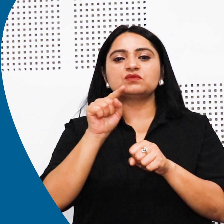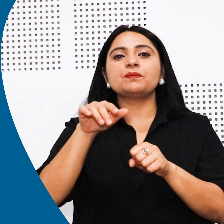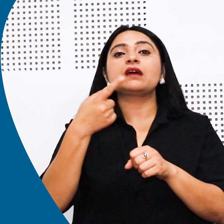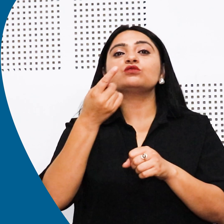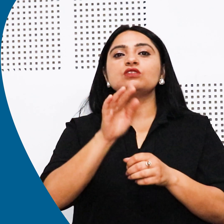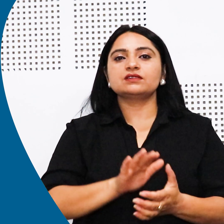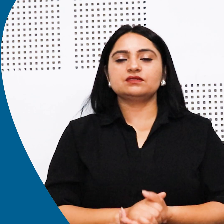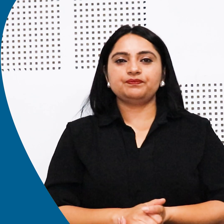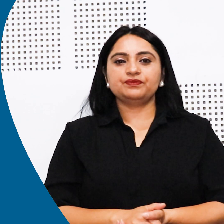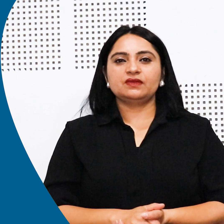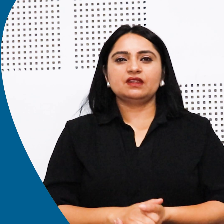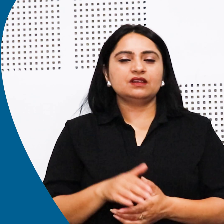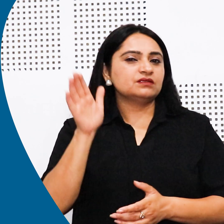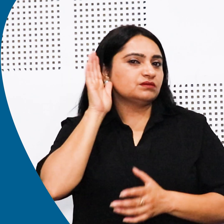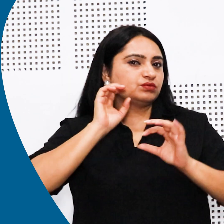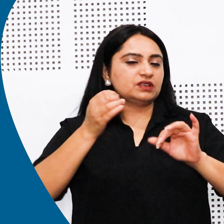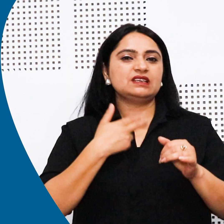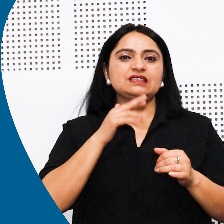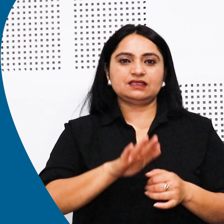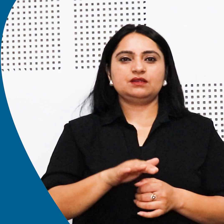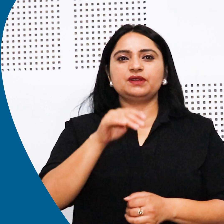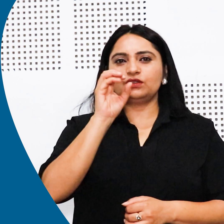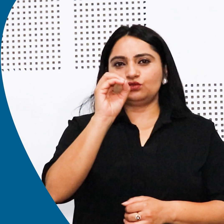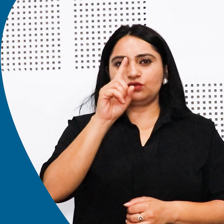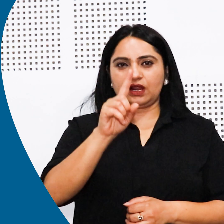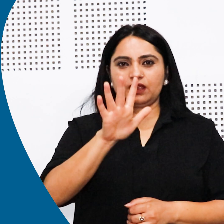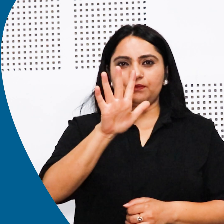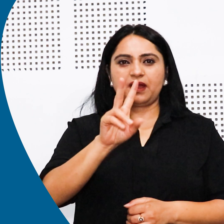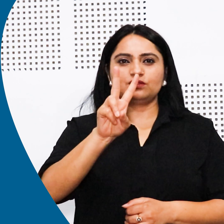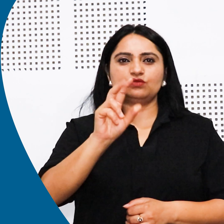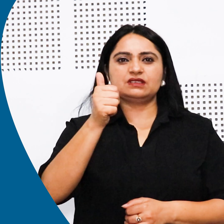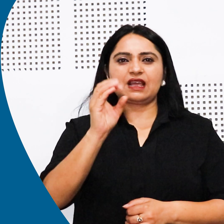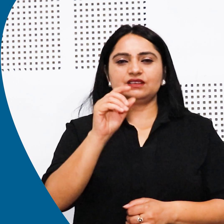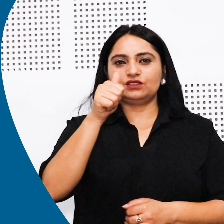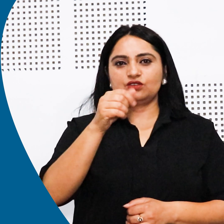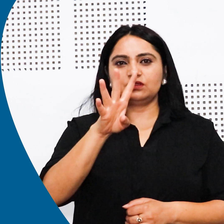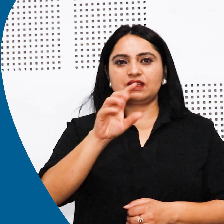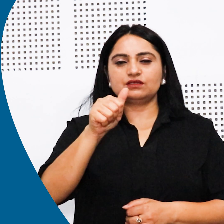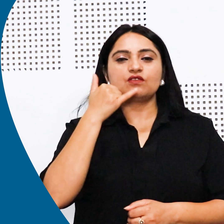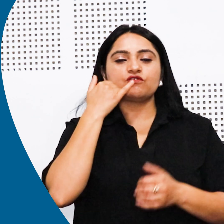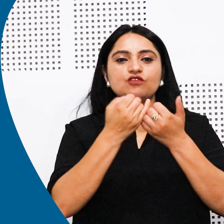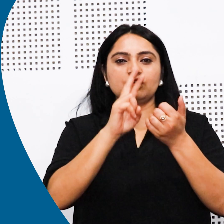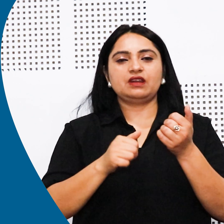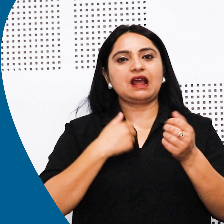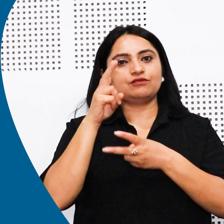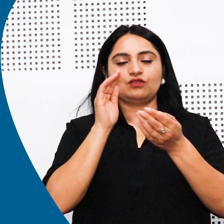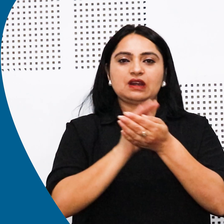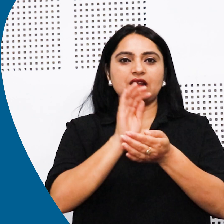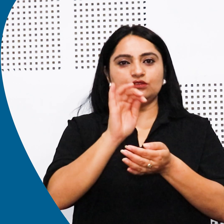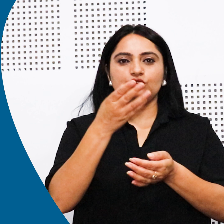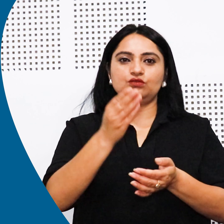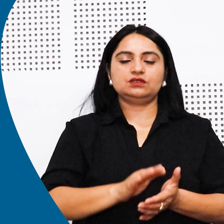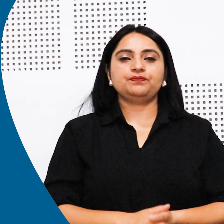कस्तो लागिरहेको छ? सुनाउन मन छ भने 01 52 60 646 मा फोन गरेर आफ्नो कुरा